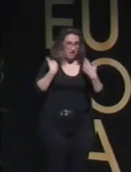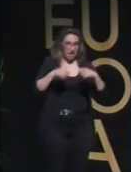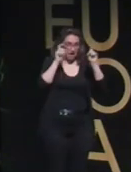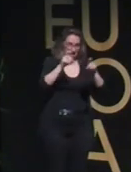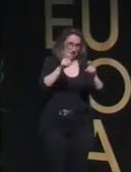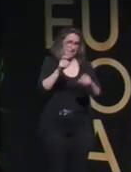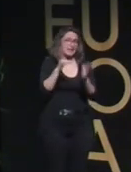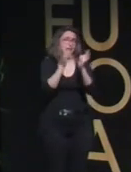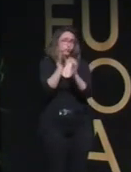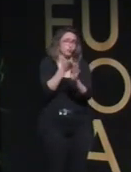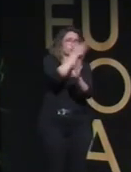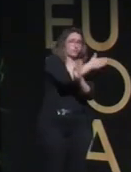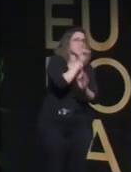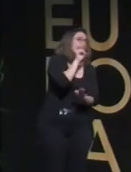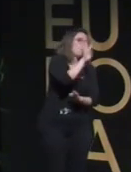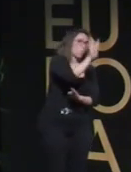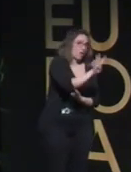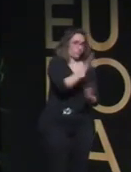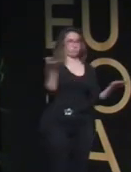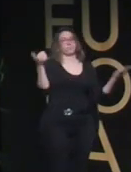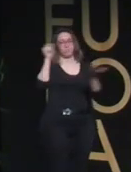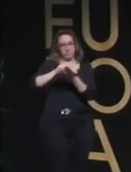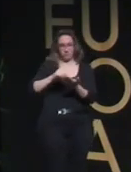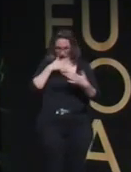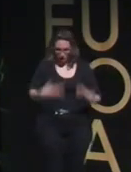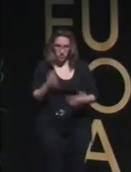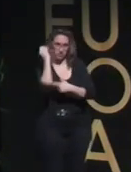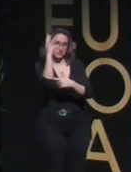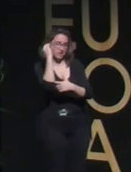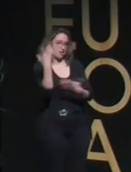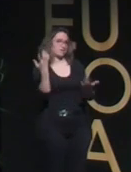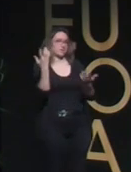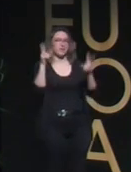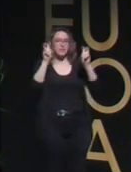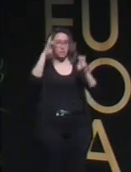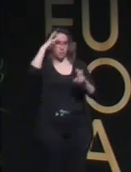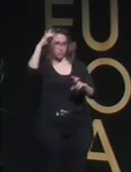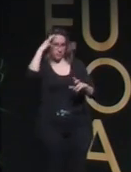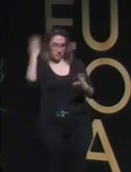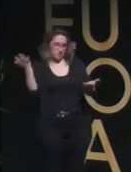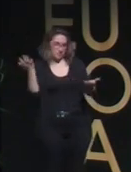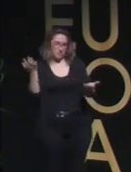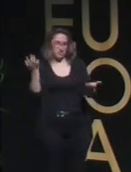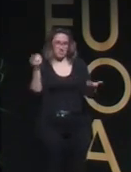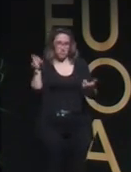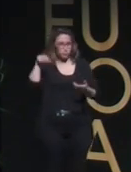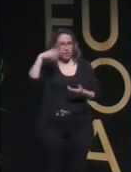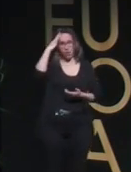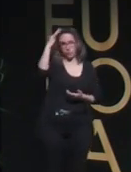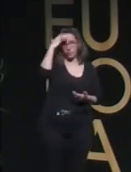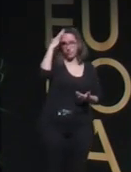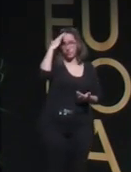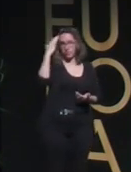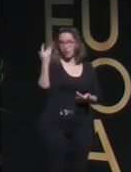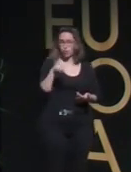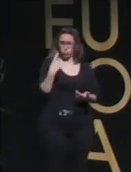estamos dando charlas de esto, ¿no? Entonces debemos asumir que es la adolescencia, o sea, que no es tema solo de paternidad o de maternidad, que es adolescencia, y que nosotros lo fuimos,